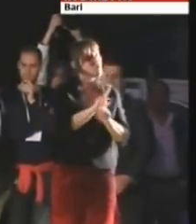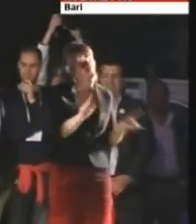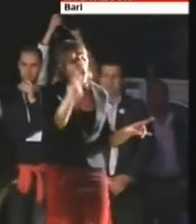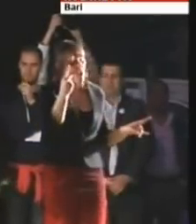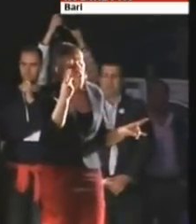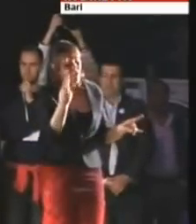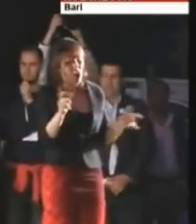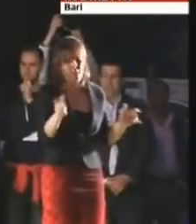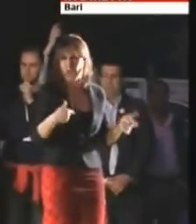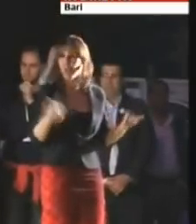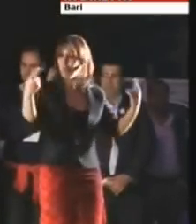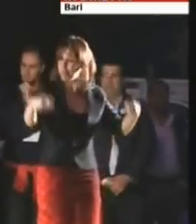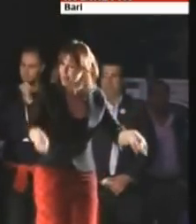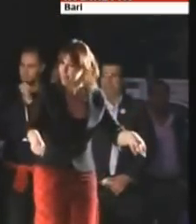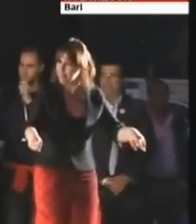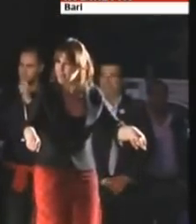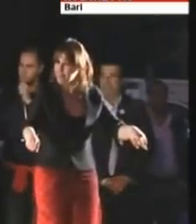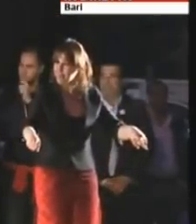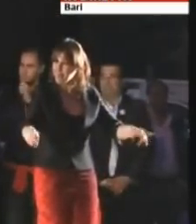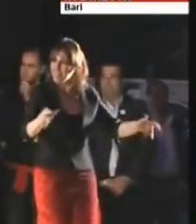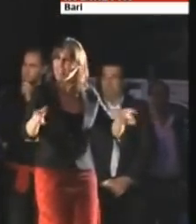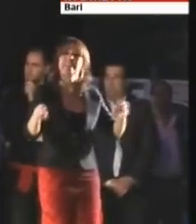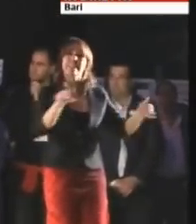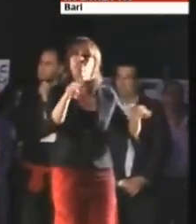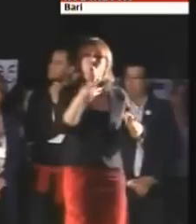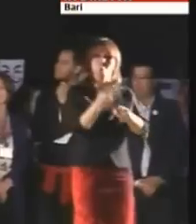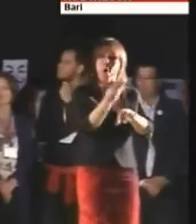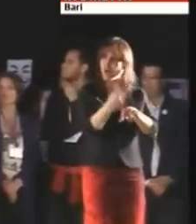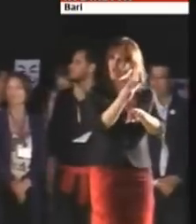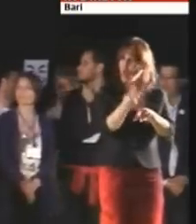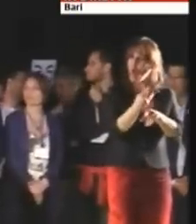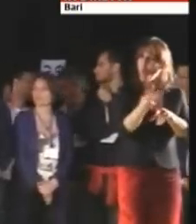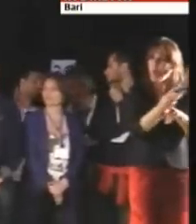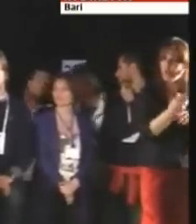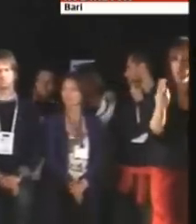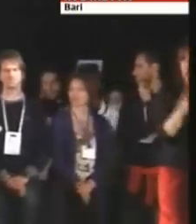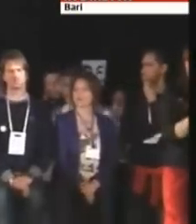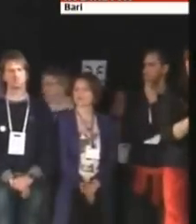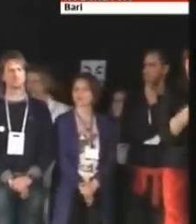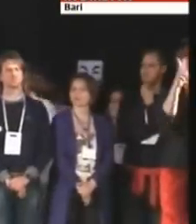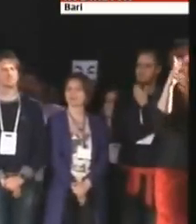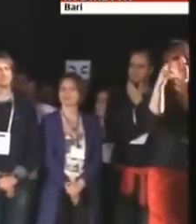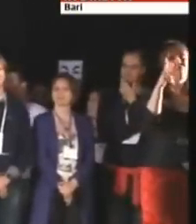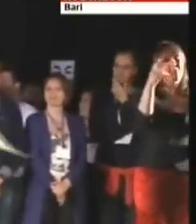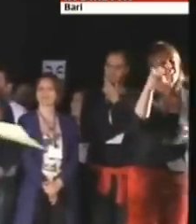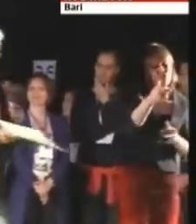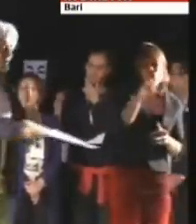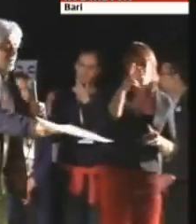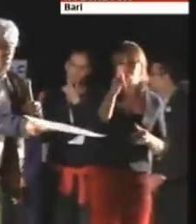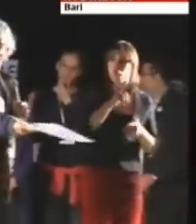allora ecco che vedi che dei decreti che fanno che devi dire sì o no in 4 ore. Allora il femminicidio, devi votare il femminicidio, la